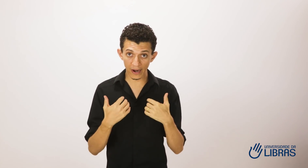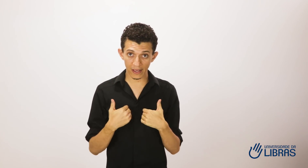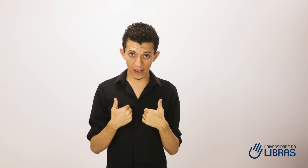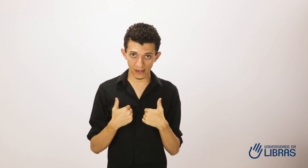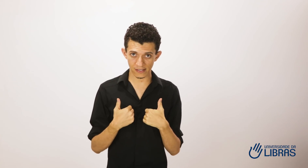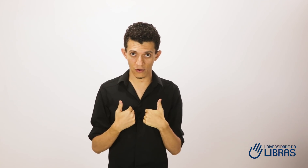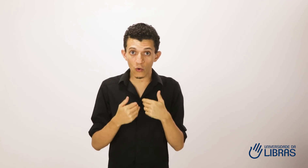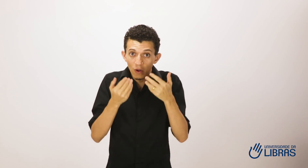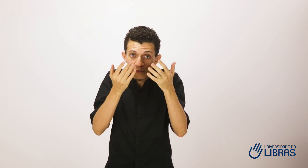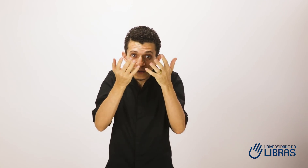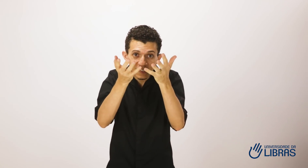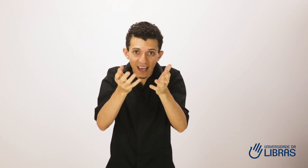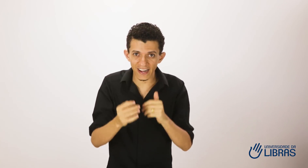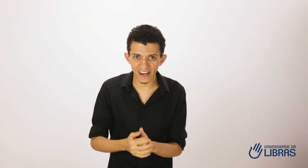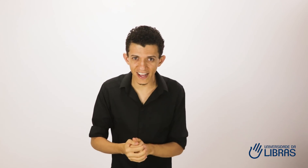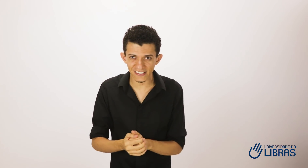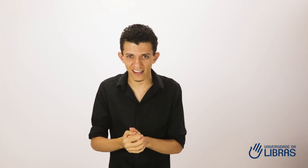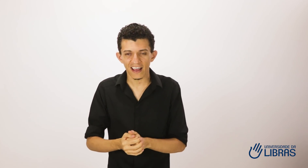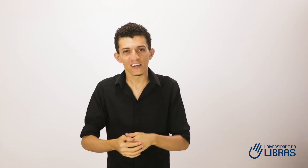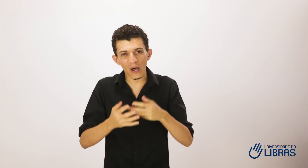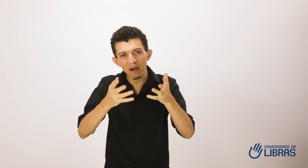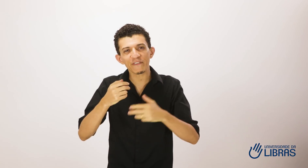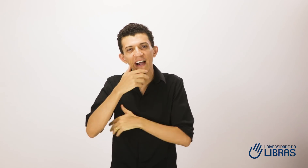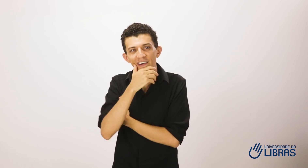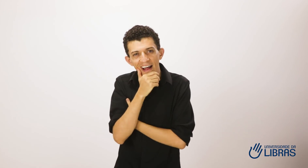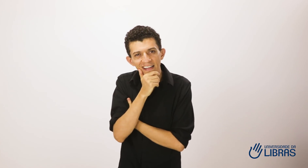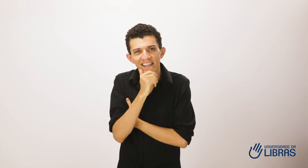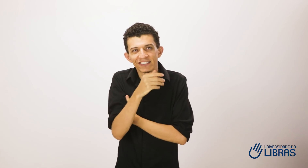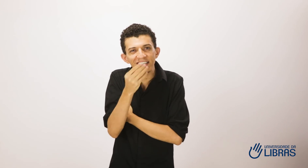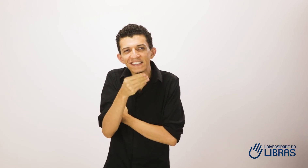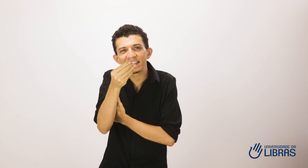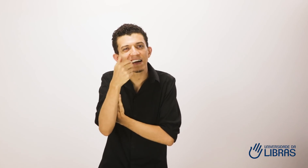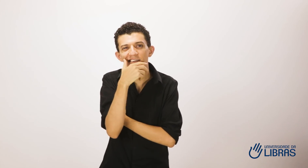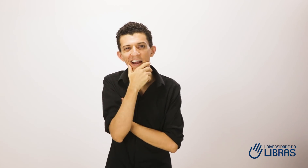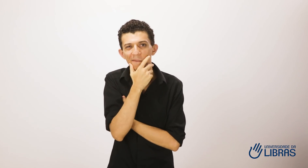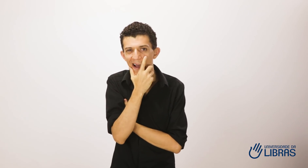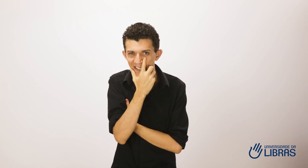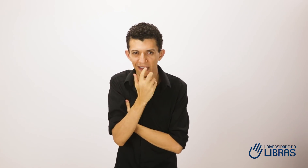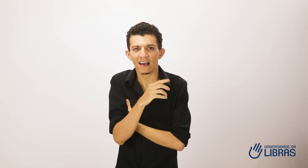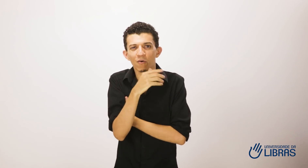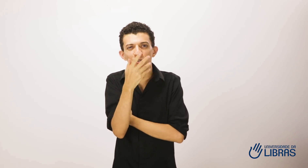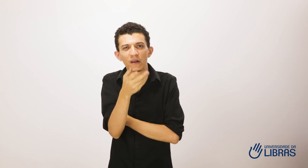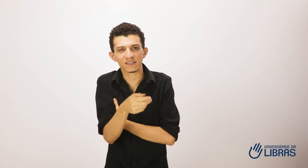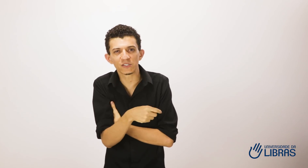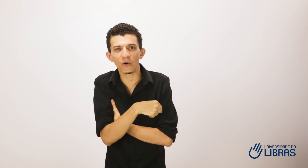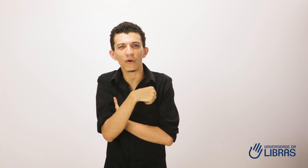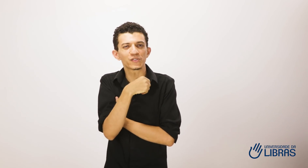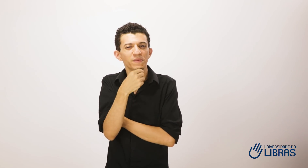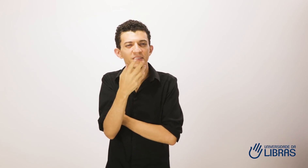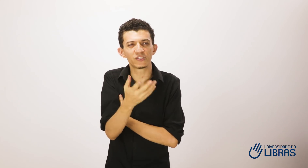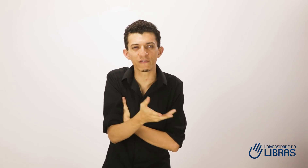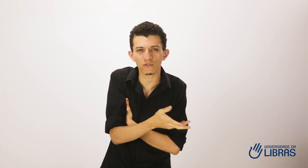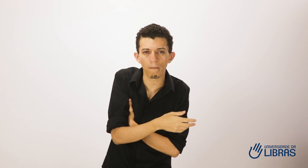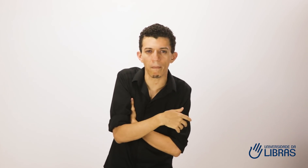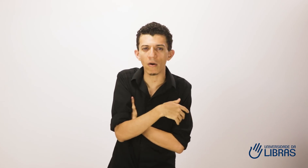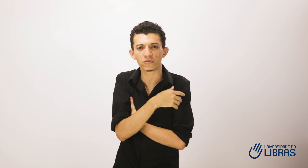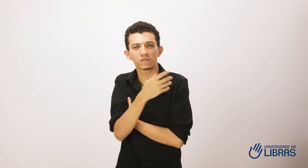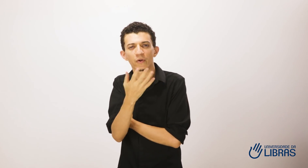era criança, ou quando você era criança, sua mãe ficava lá te ensinando gramática, conjugações, substantivos compostos,